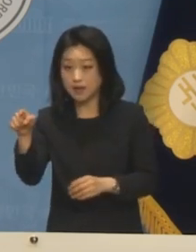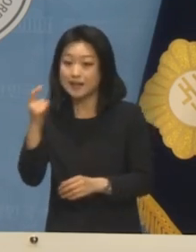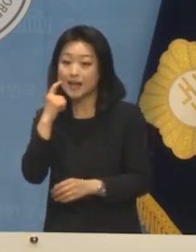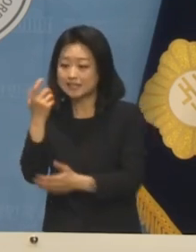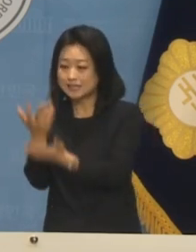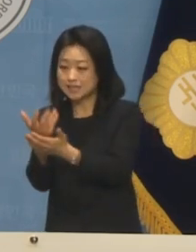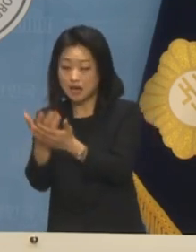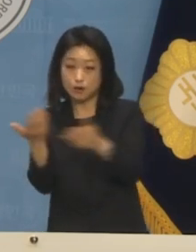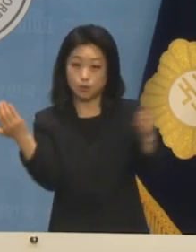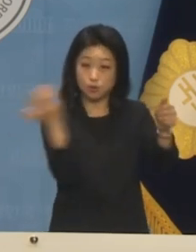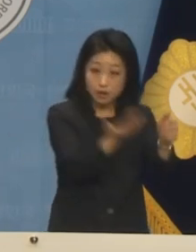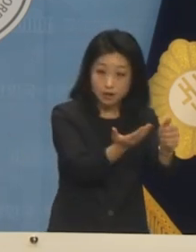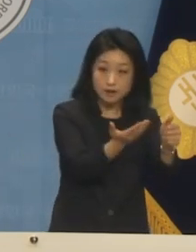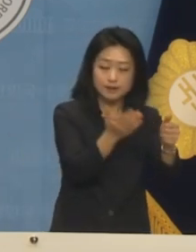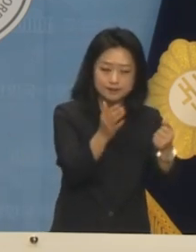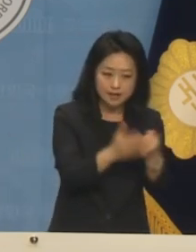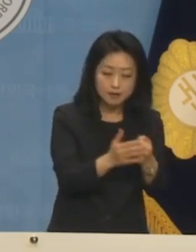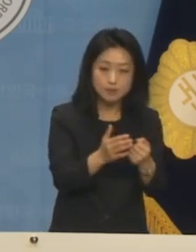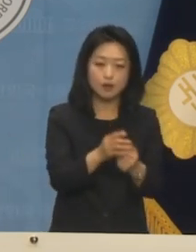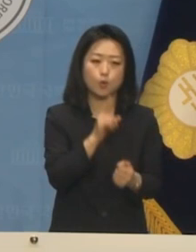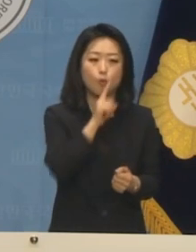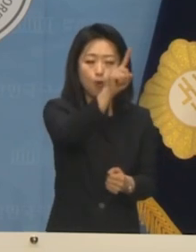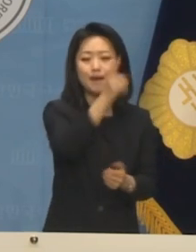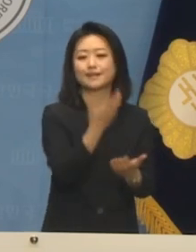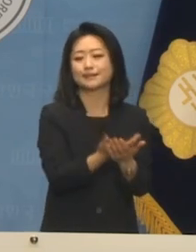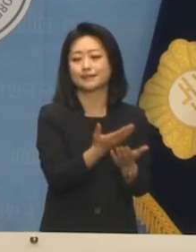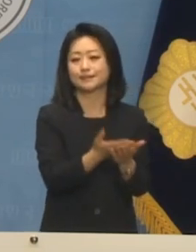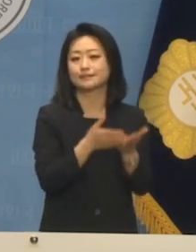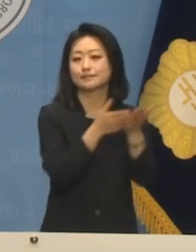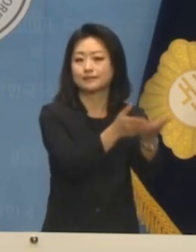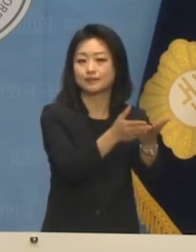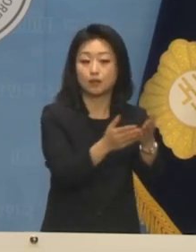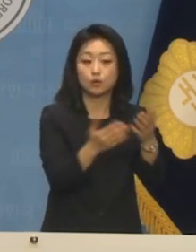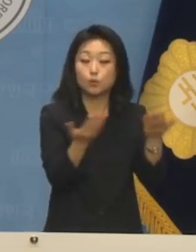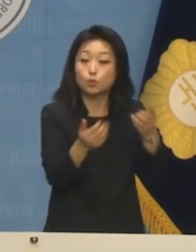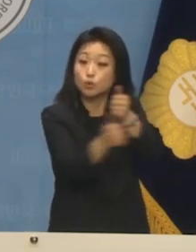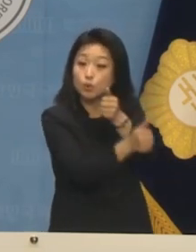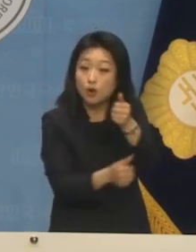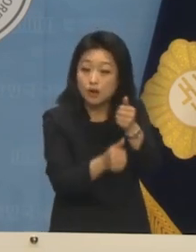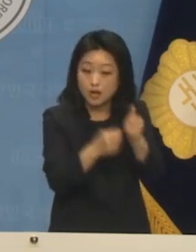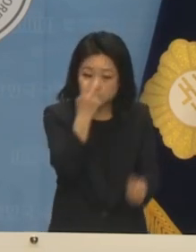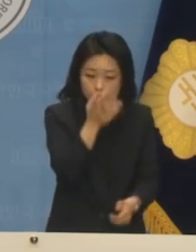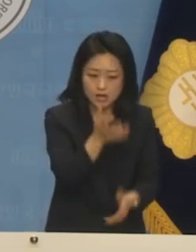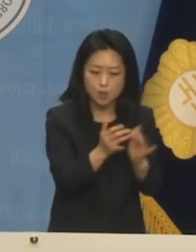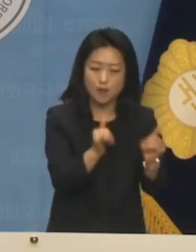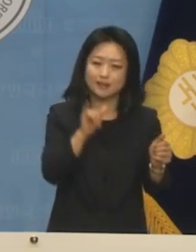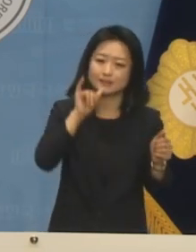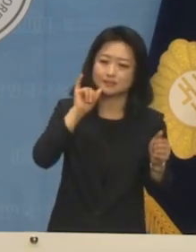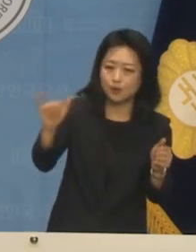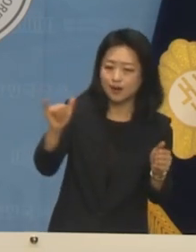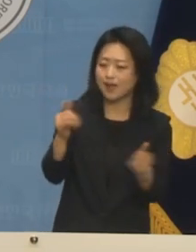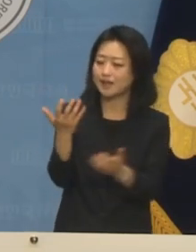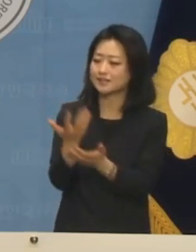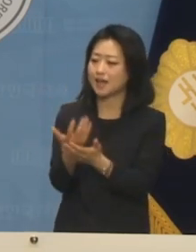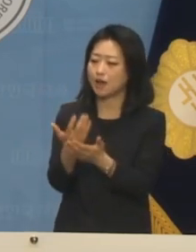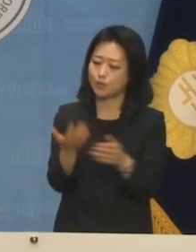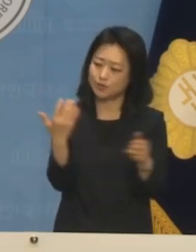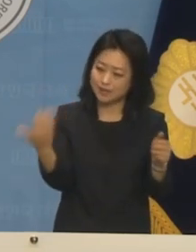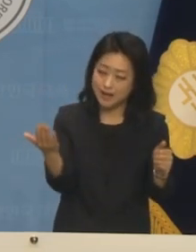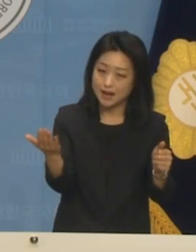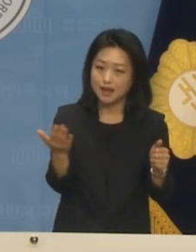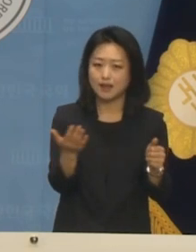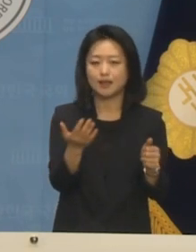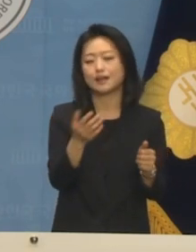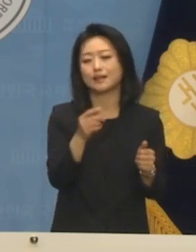드러났으니 고발해달라고 요구를 하였으나 노동위원회는 조사관이 전화로 자료 제출을 요구한 것으로는 안